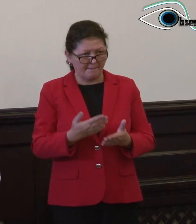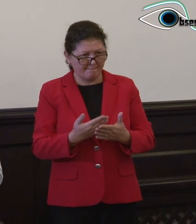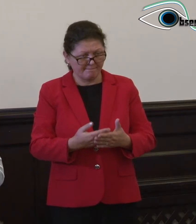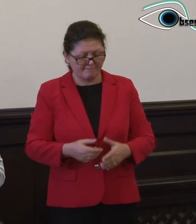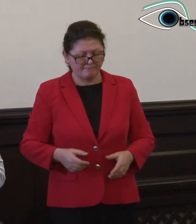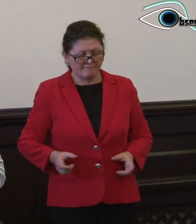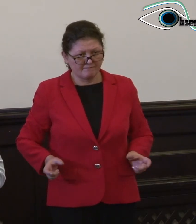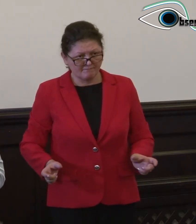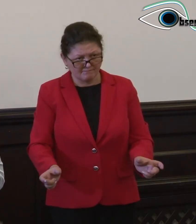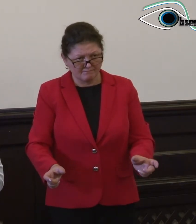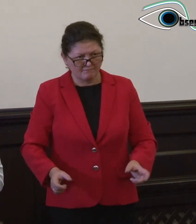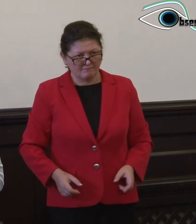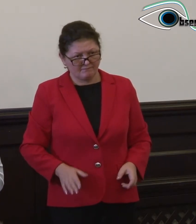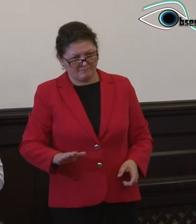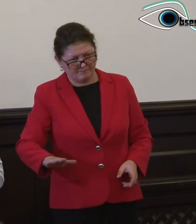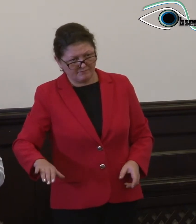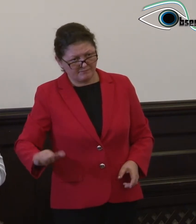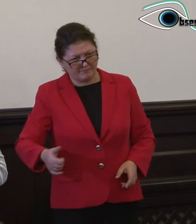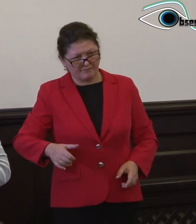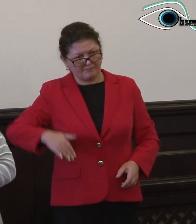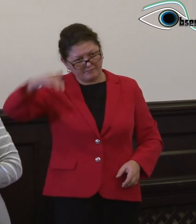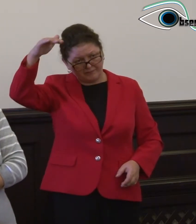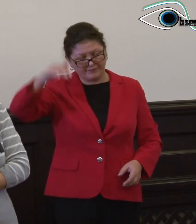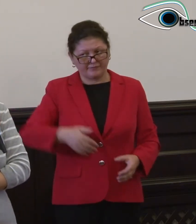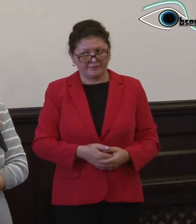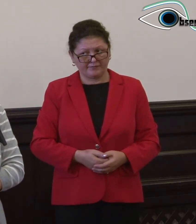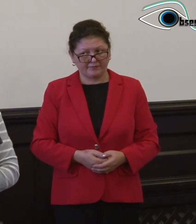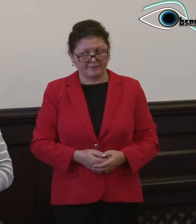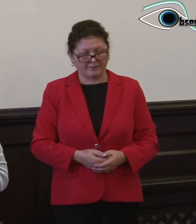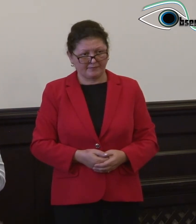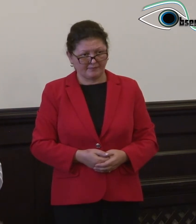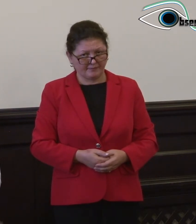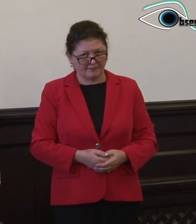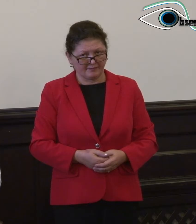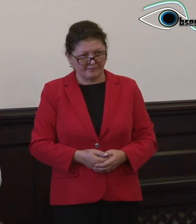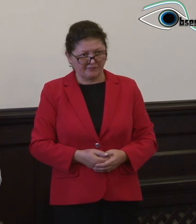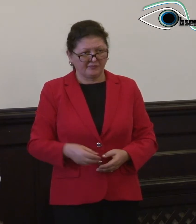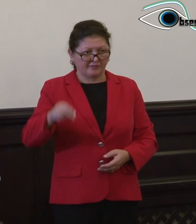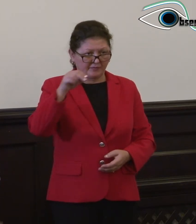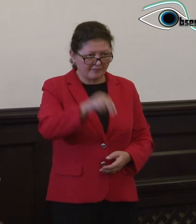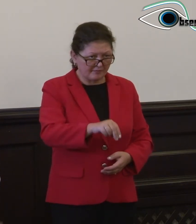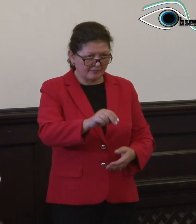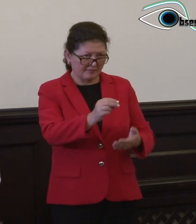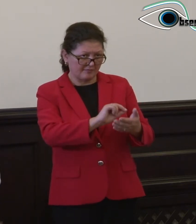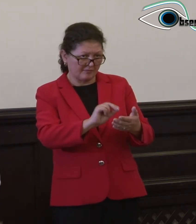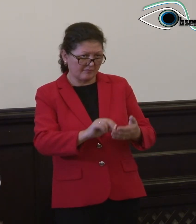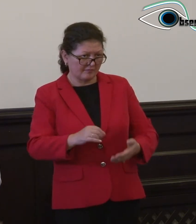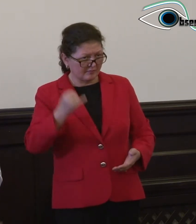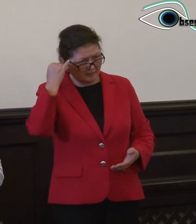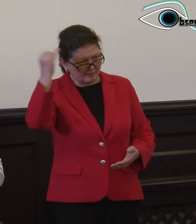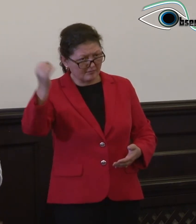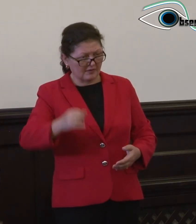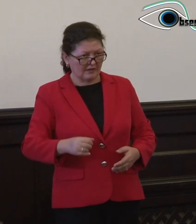Copilului. Am introdus de asemenea, inițiativa e din 2013,